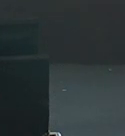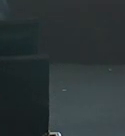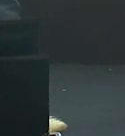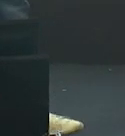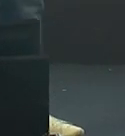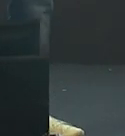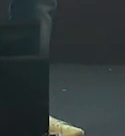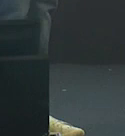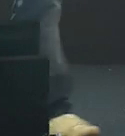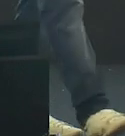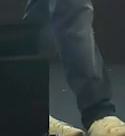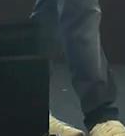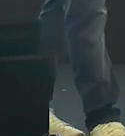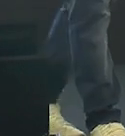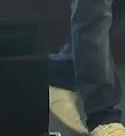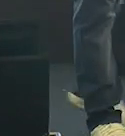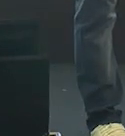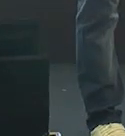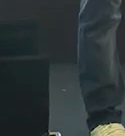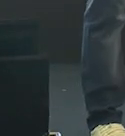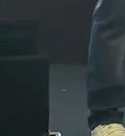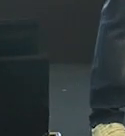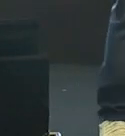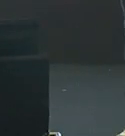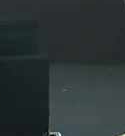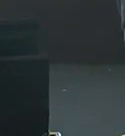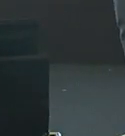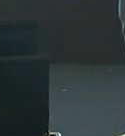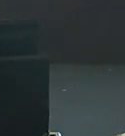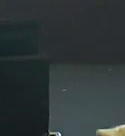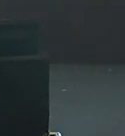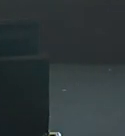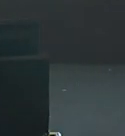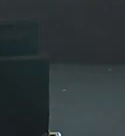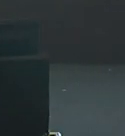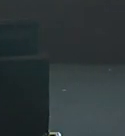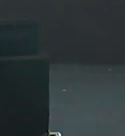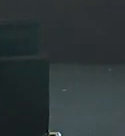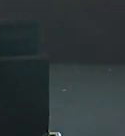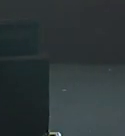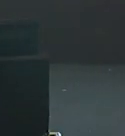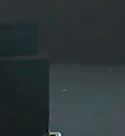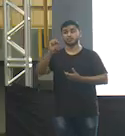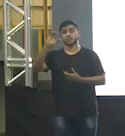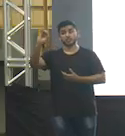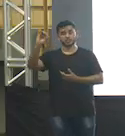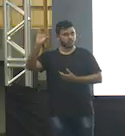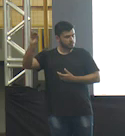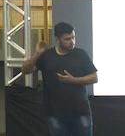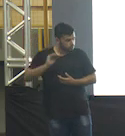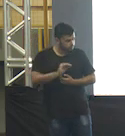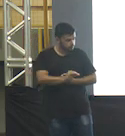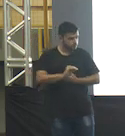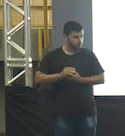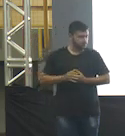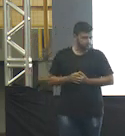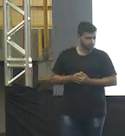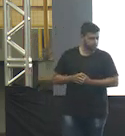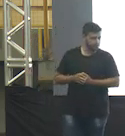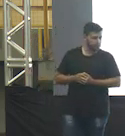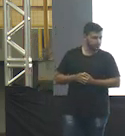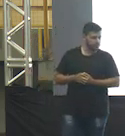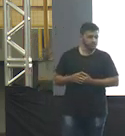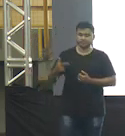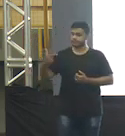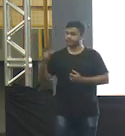massa dela. Quanto é que pesa a glicose? 180. Então o que que eu posso fazer? Ó, 180